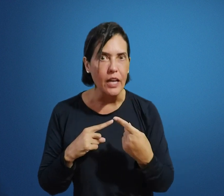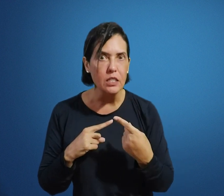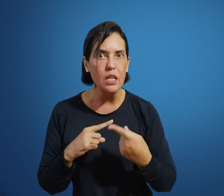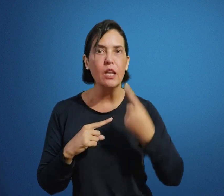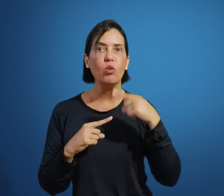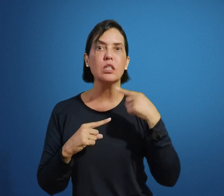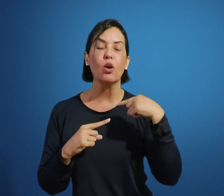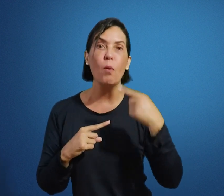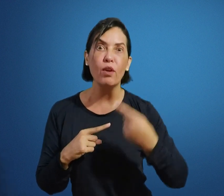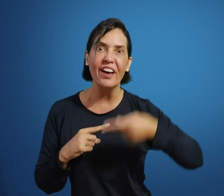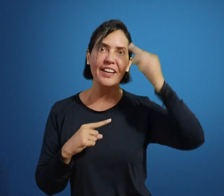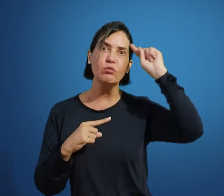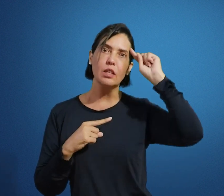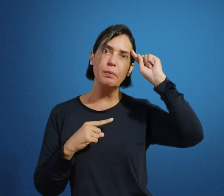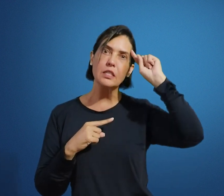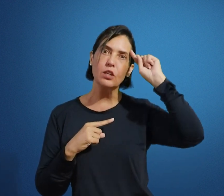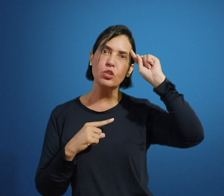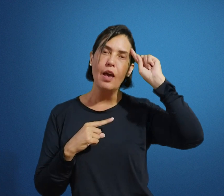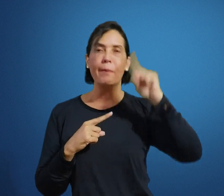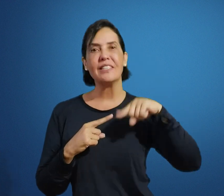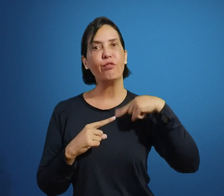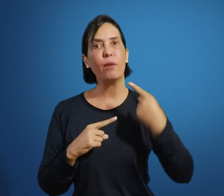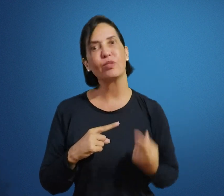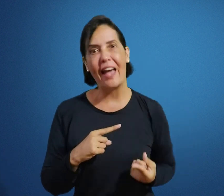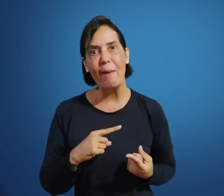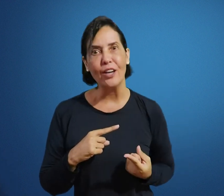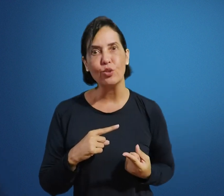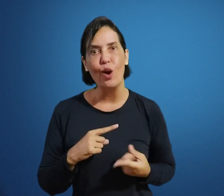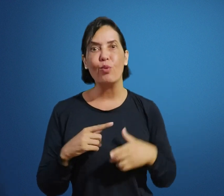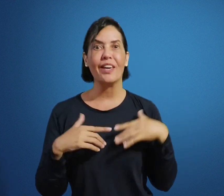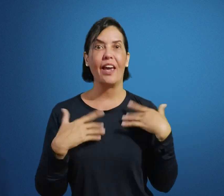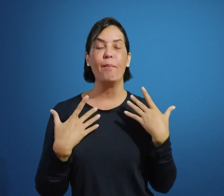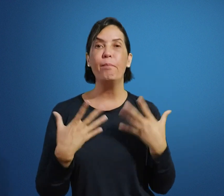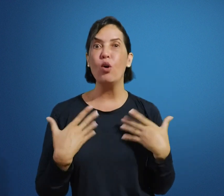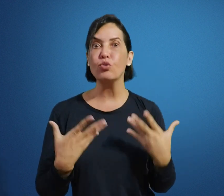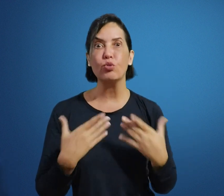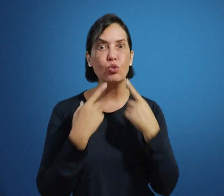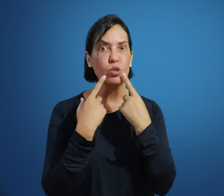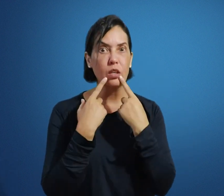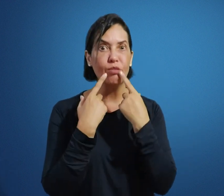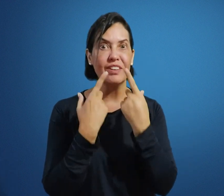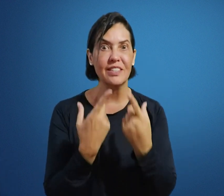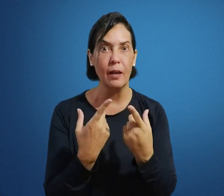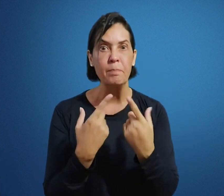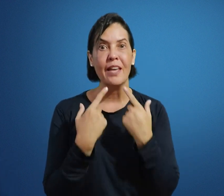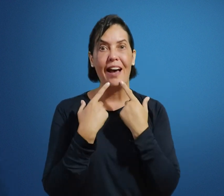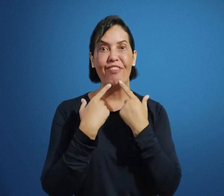frases, ele conseguia comprovar que ele era um ser pensante. Mas ela foi por terra abaixo, porque poucos surdos conseguiam fazer,